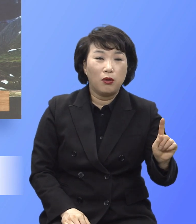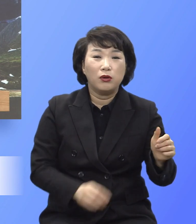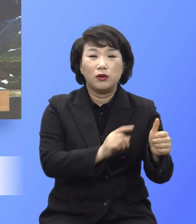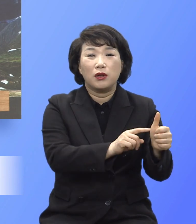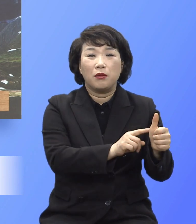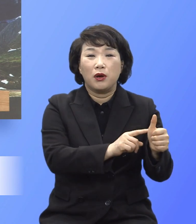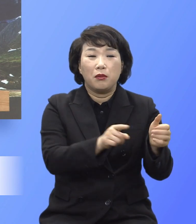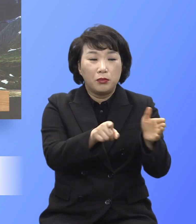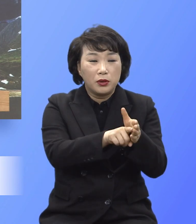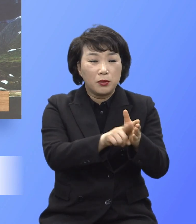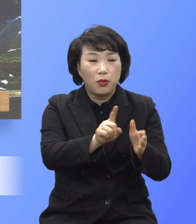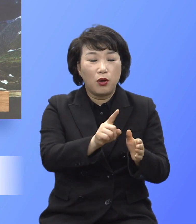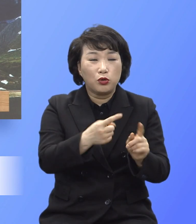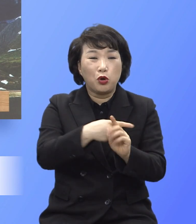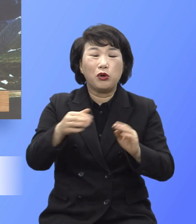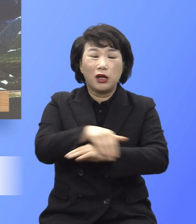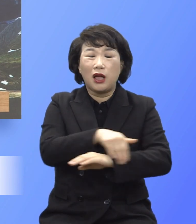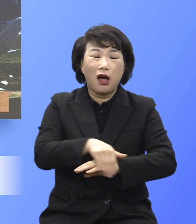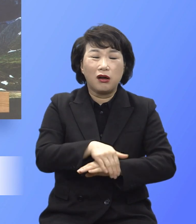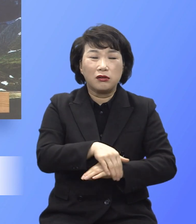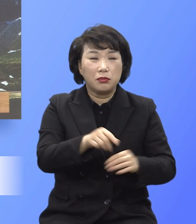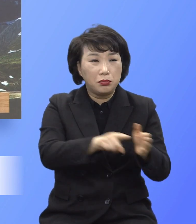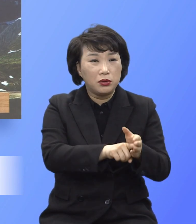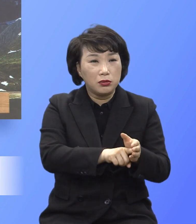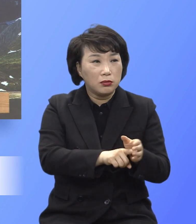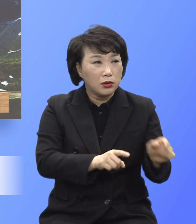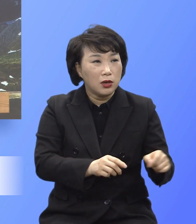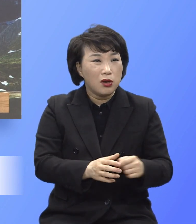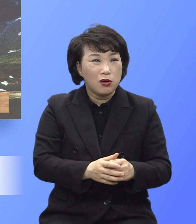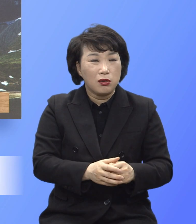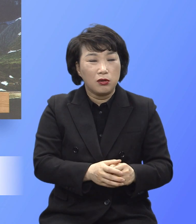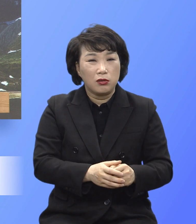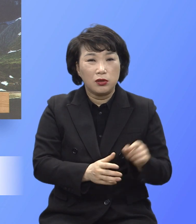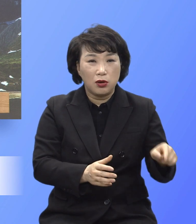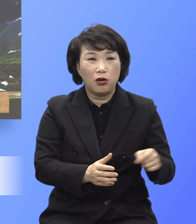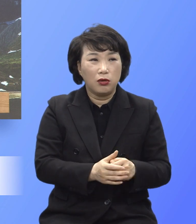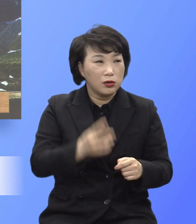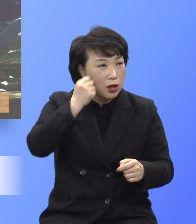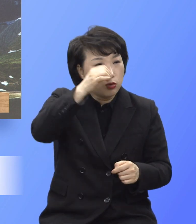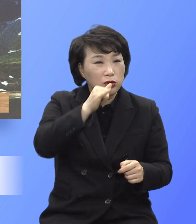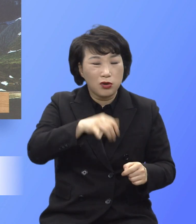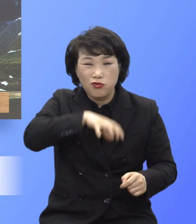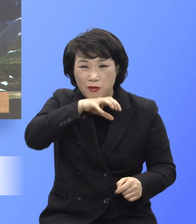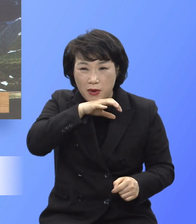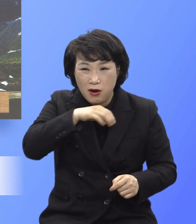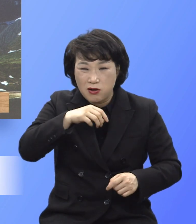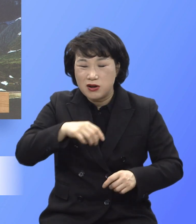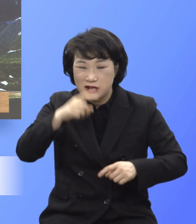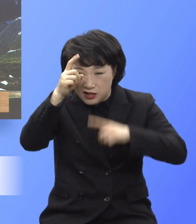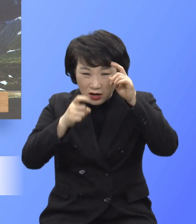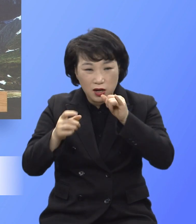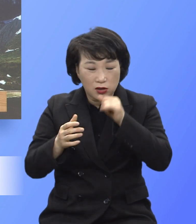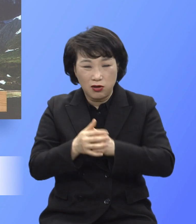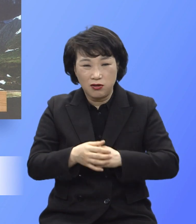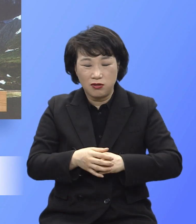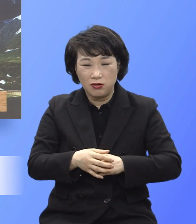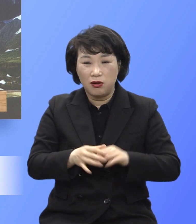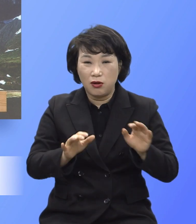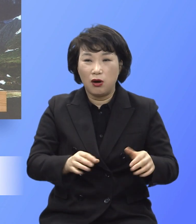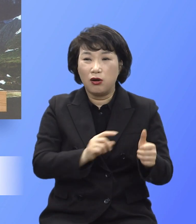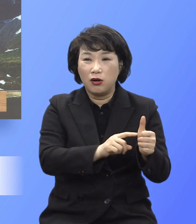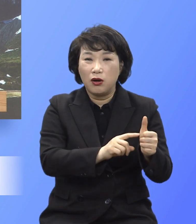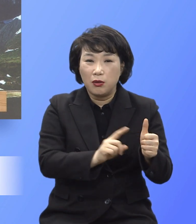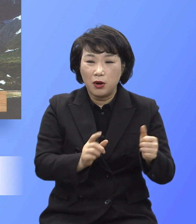거 교회 다니는 것이 믿음이니까 원망하고 다녀도 불평하고 다녀도 불만하고 다녀도